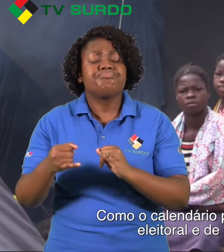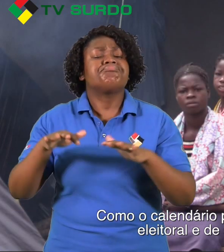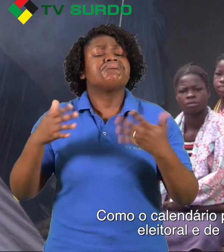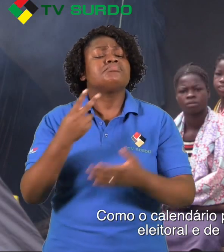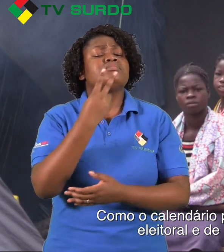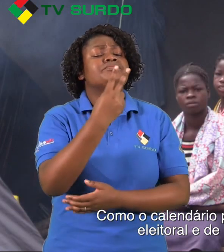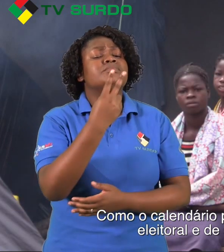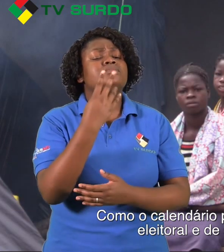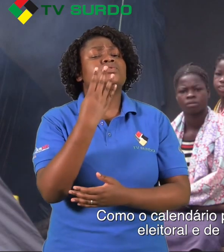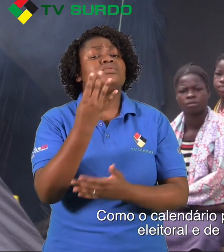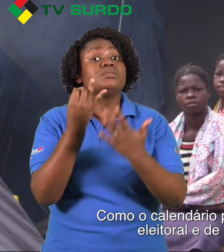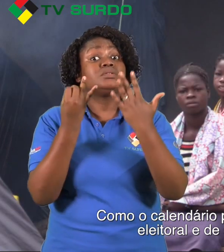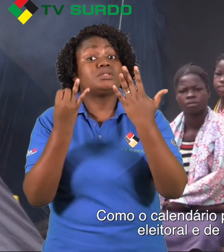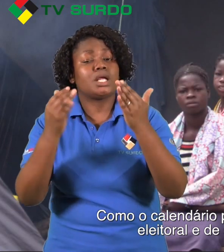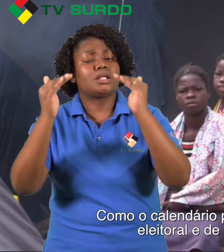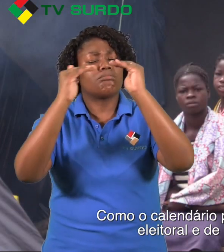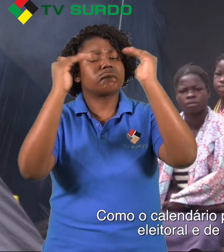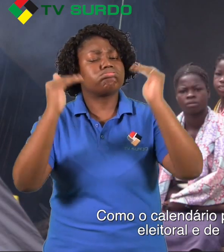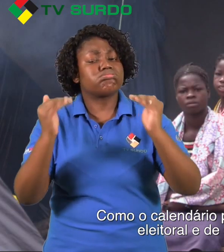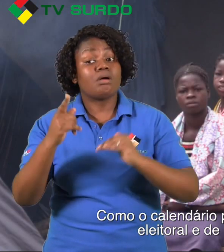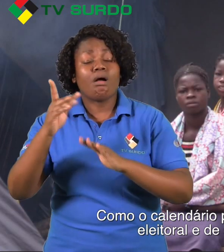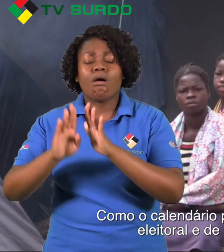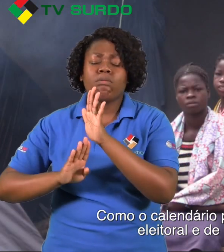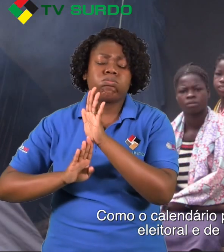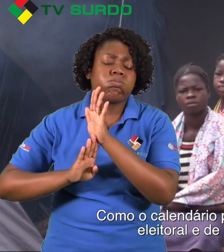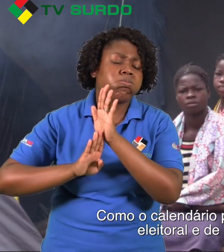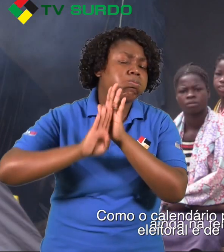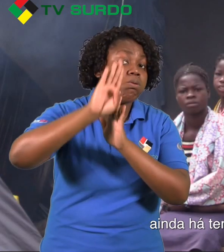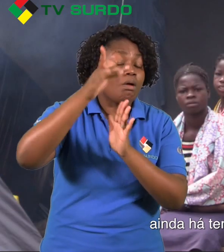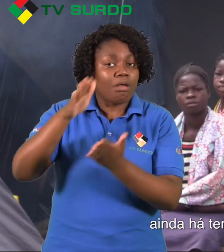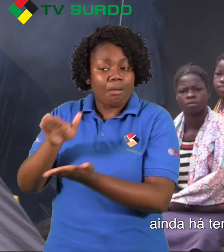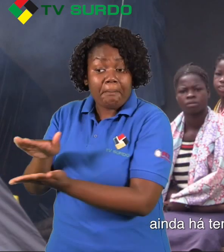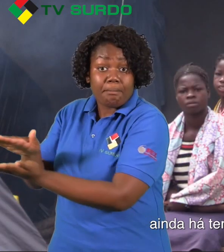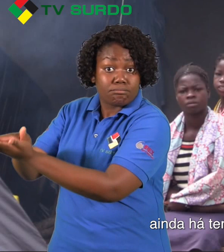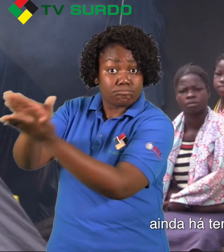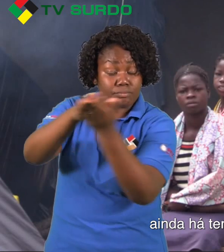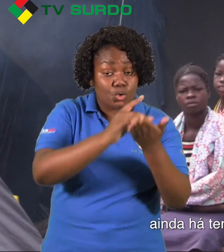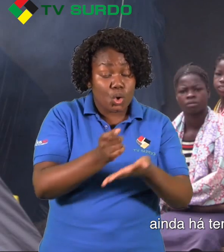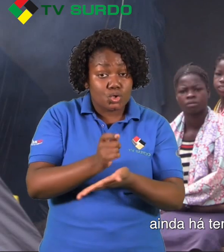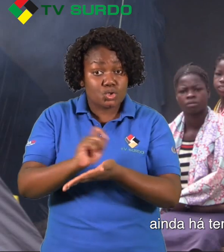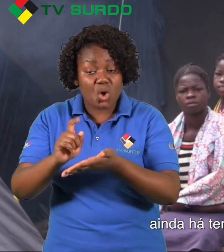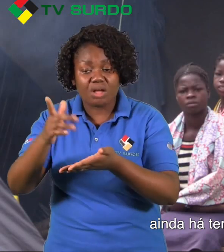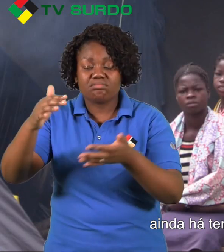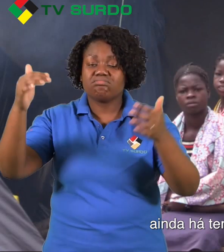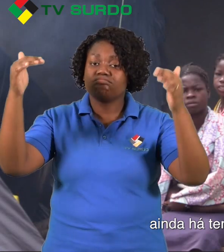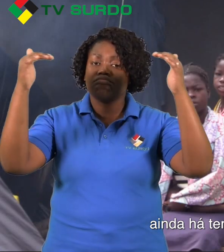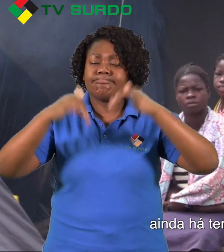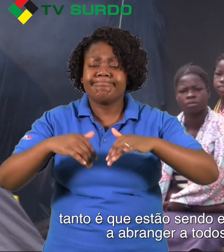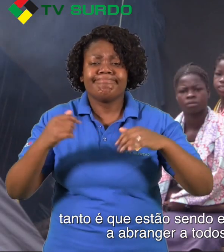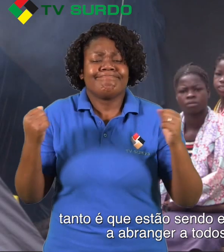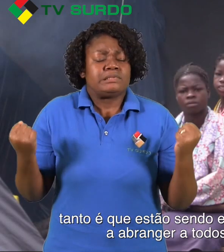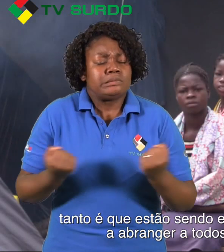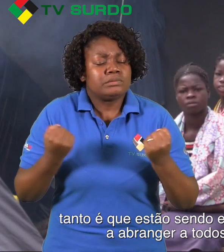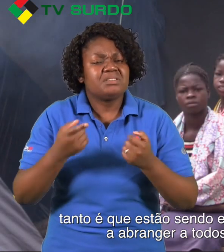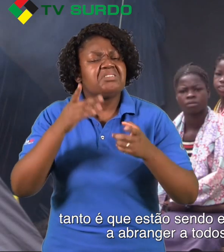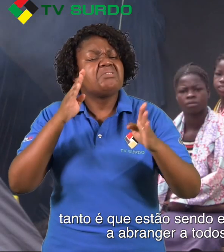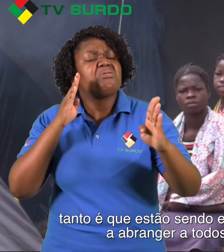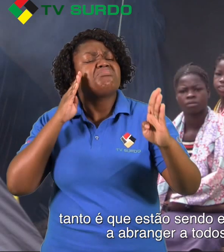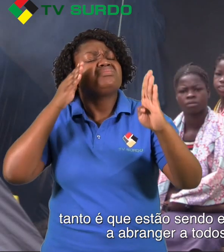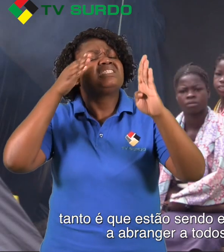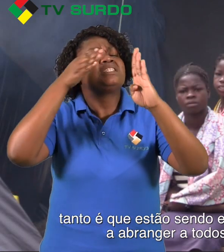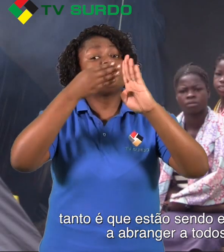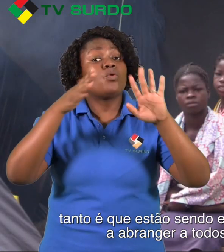Como o calendário para recenseamento eleitoral é de seis semanas, ainda há tempo para resolver os problemas. Tanto é